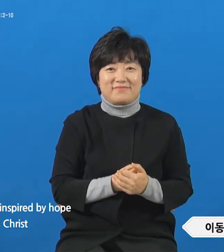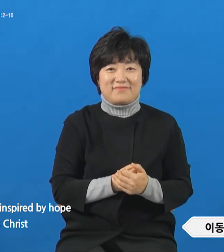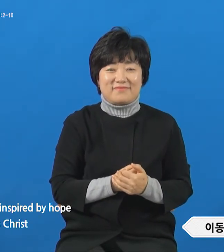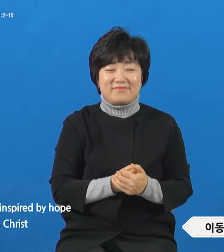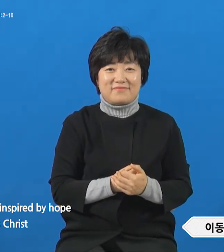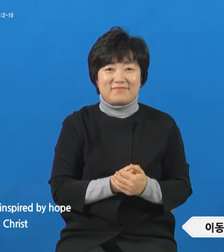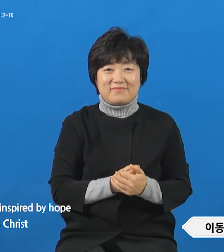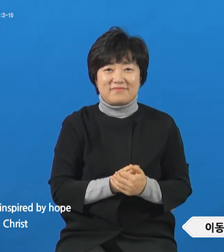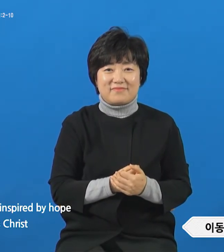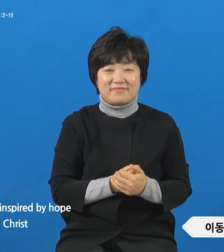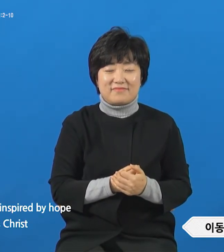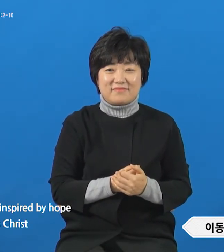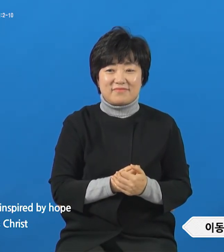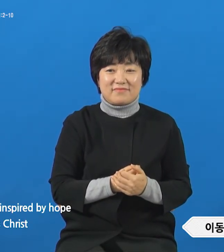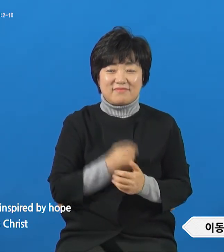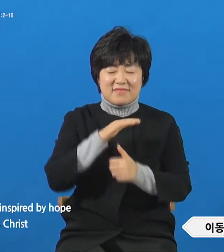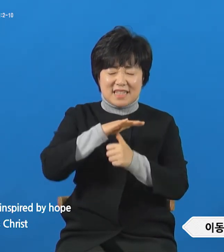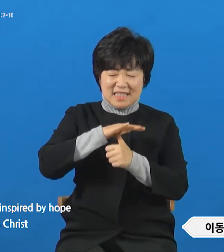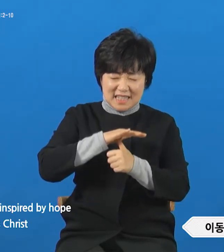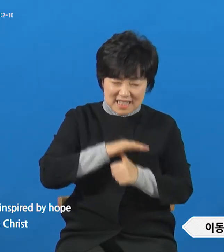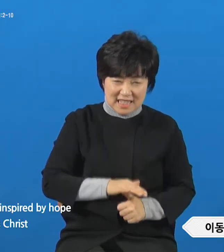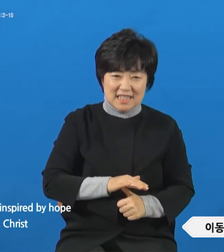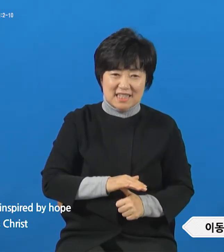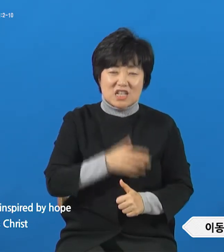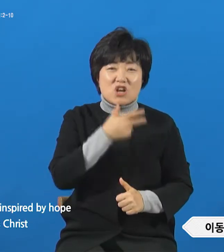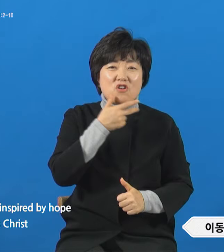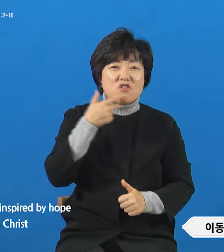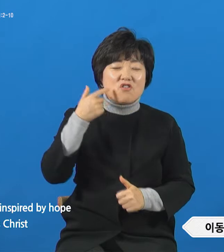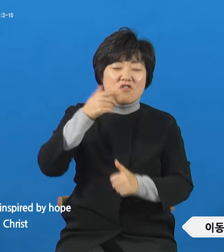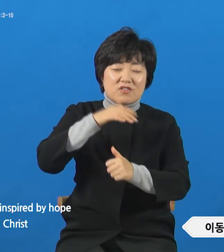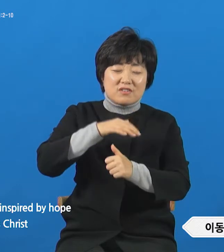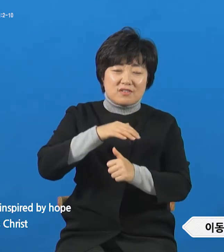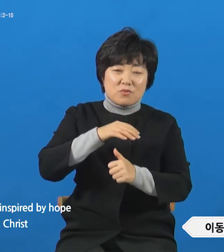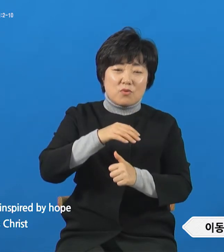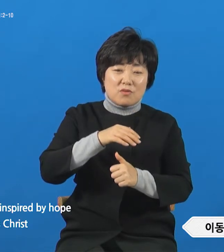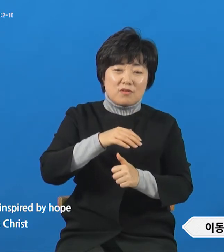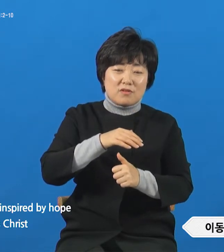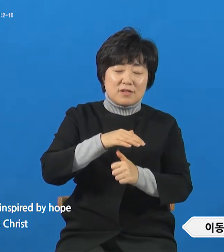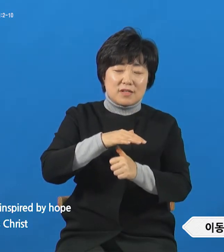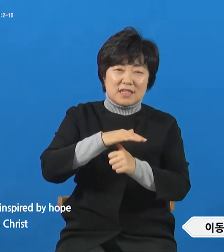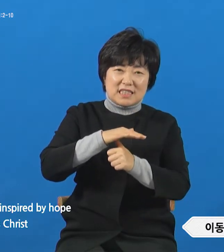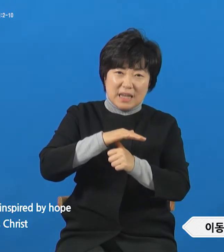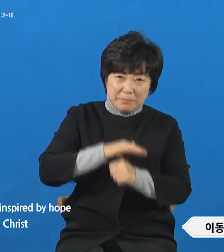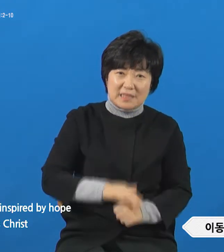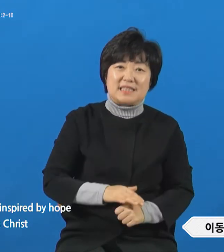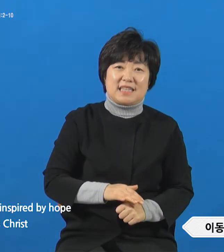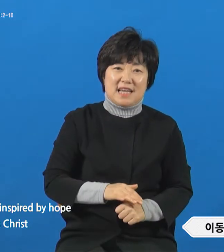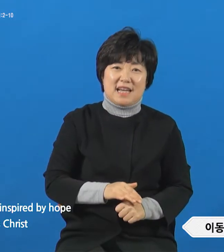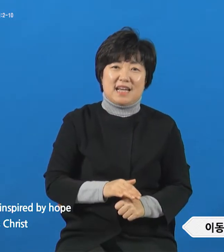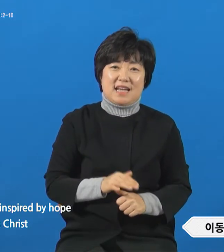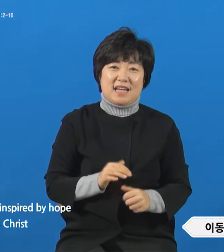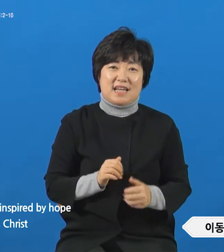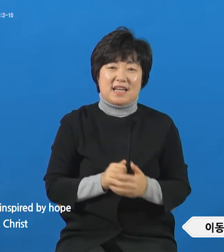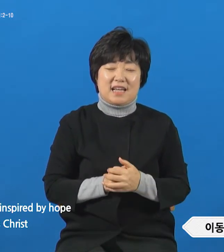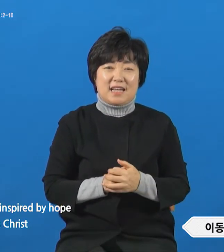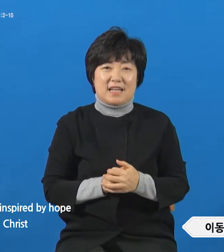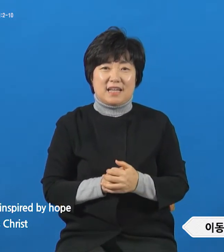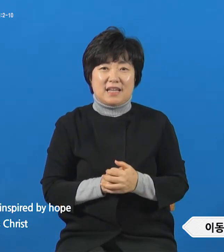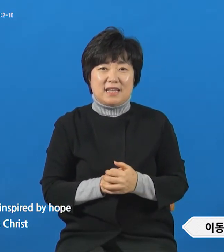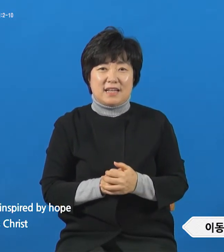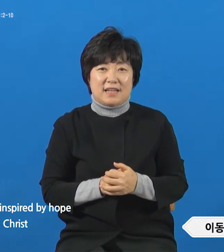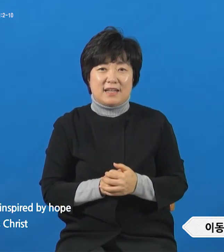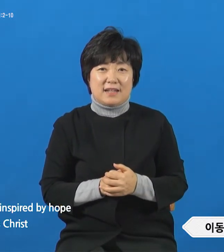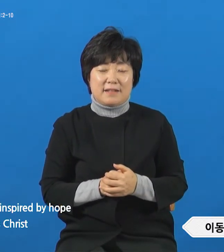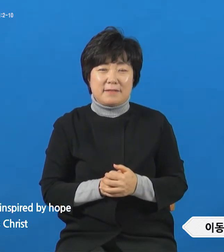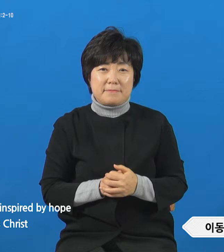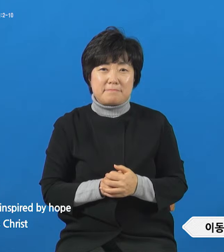Your endurance 이렇게 endurance 참는단 말이에요. Your endurance inspired by hope in our Lord Jesus Christ